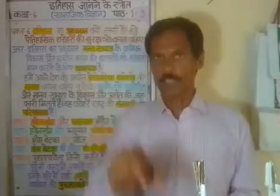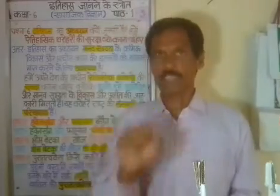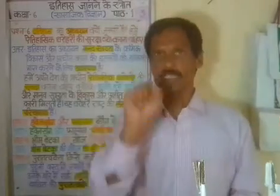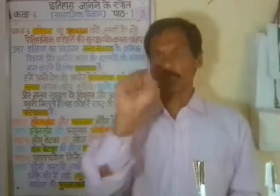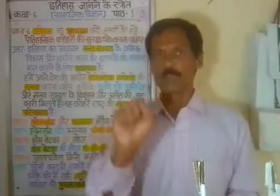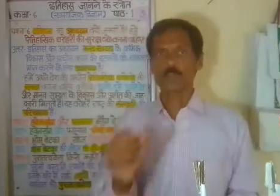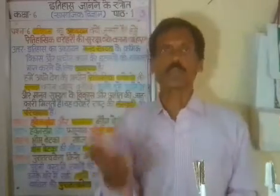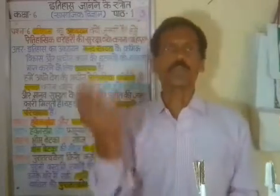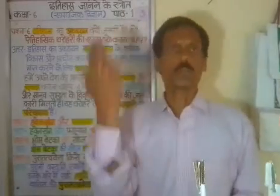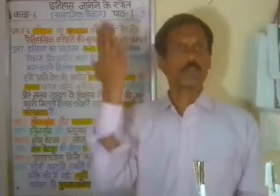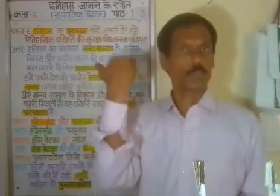व्यक्ति को